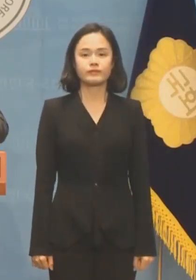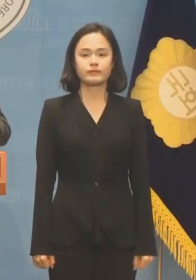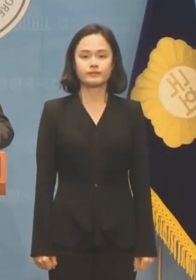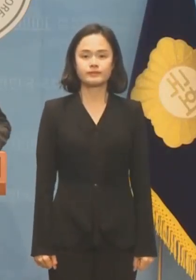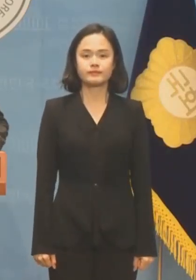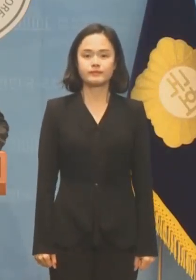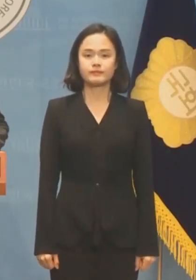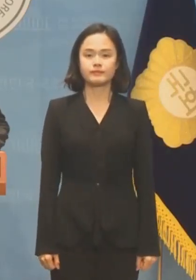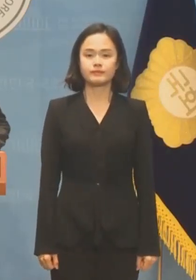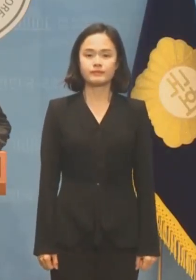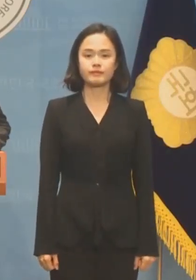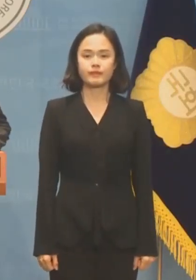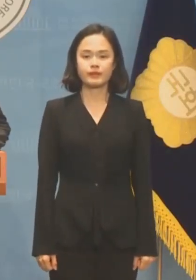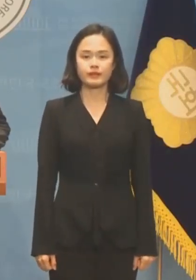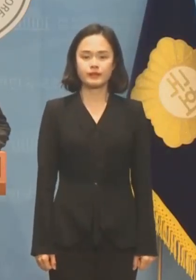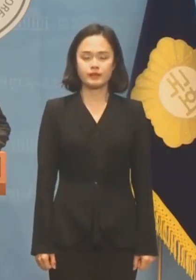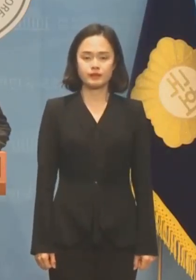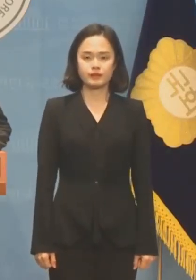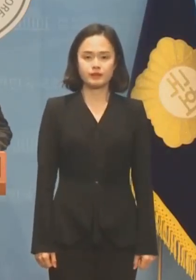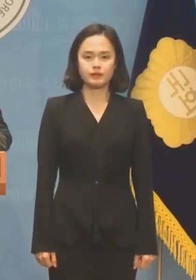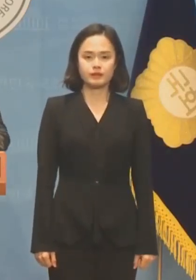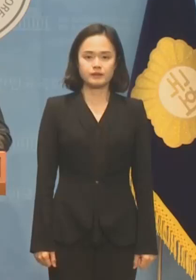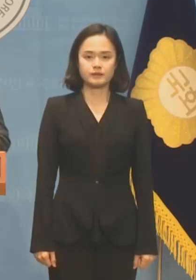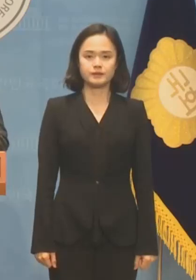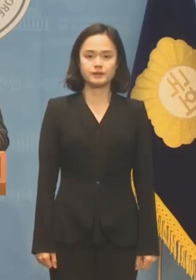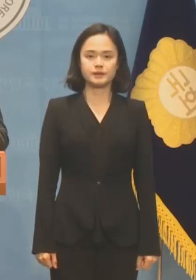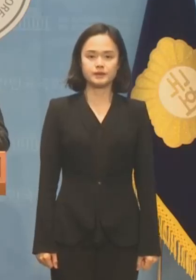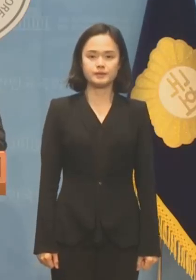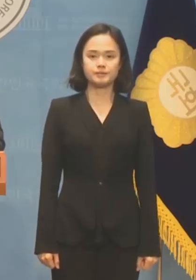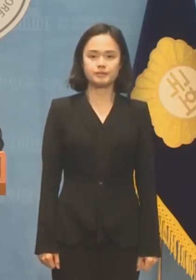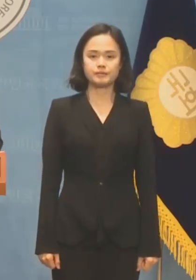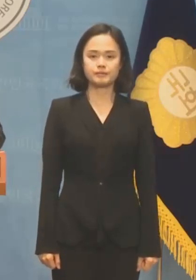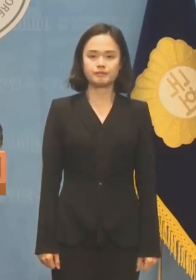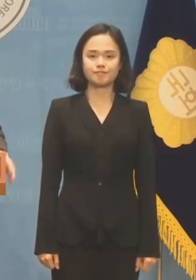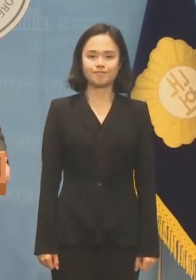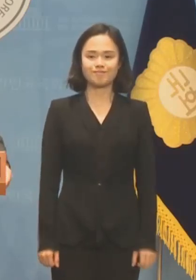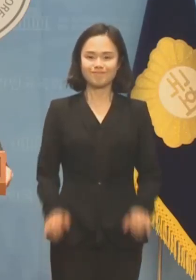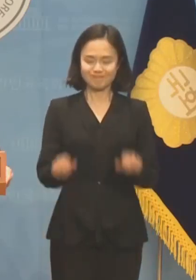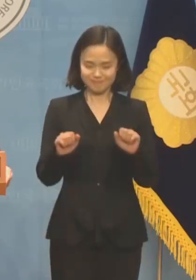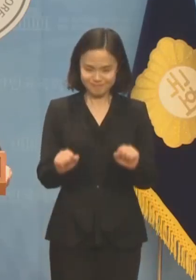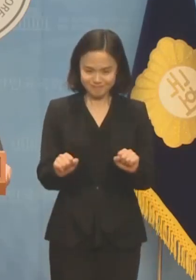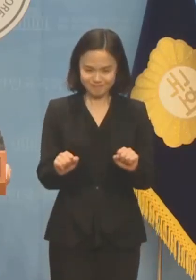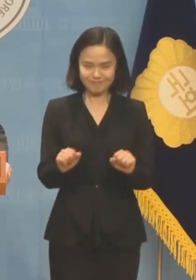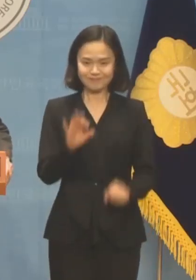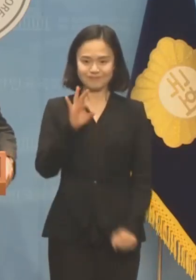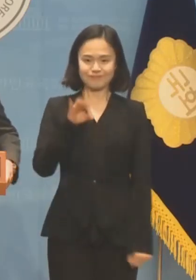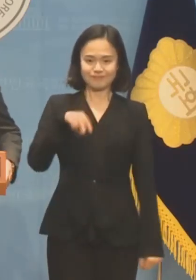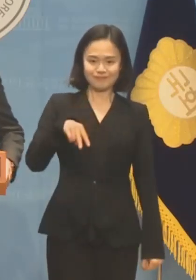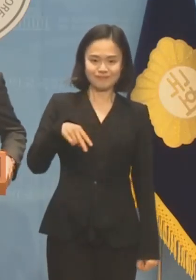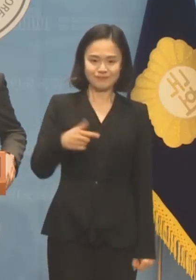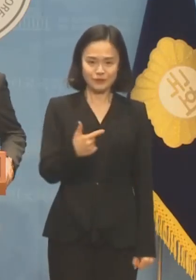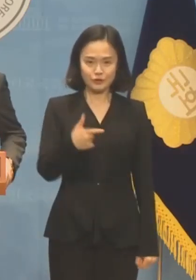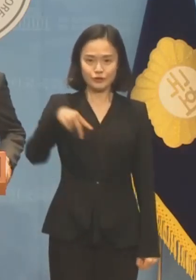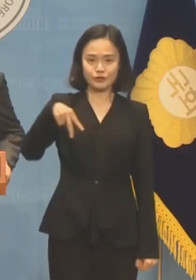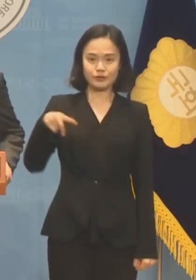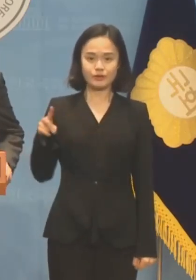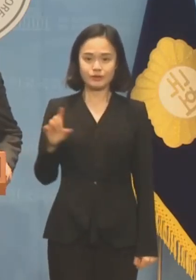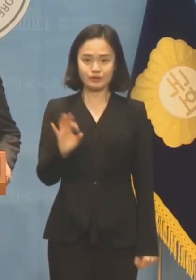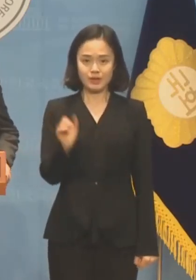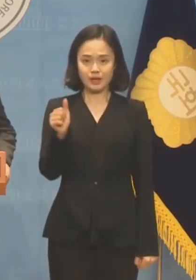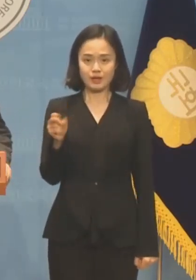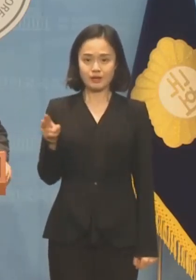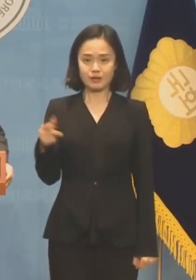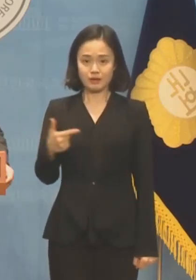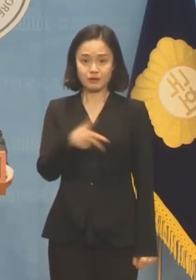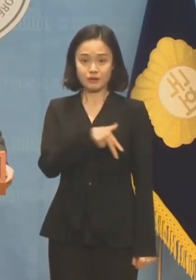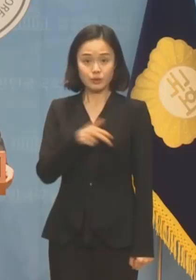윤상현 의원입니다. 서울중앙지법은